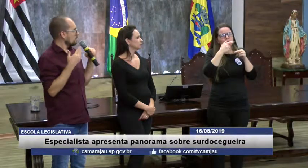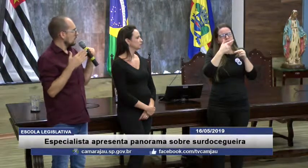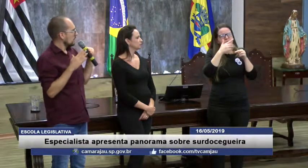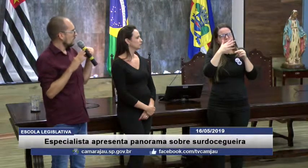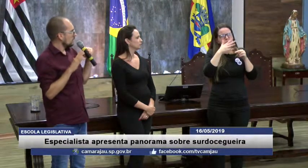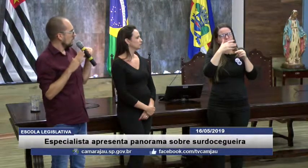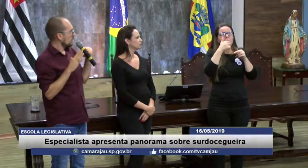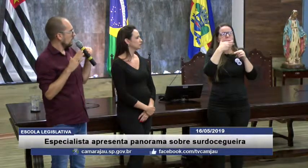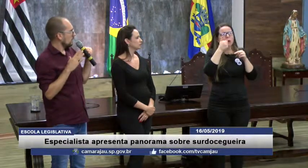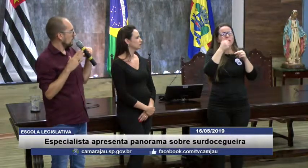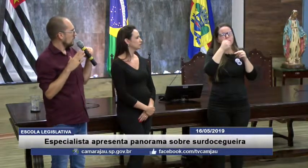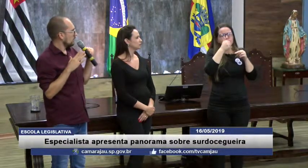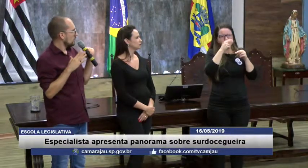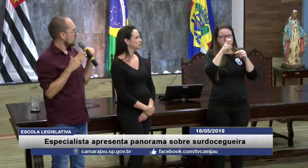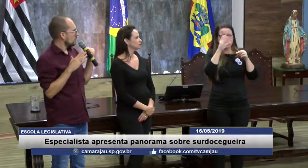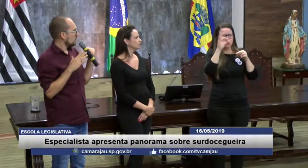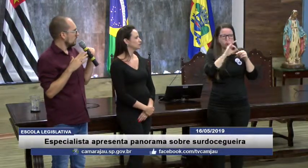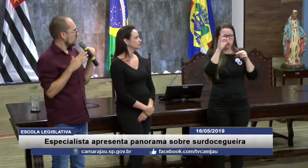que